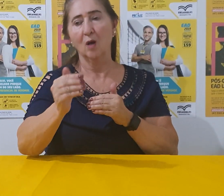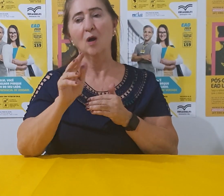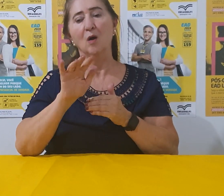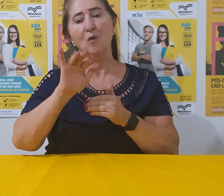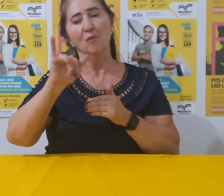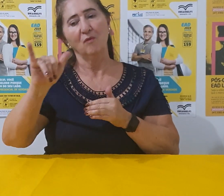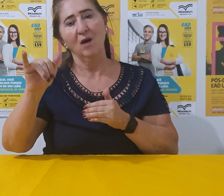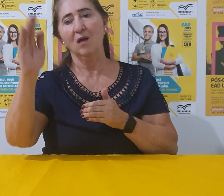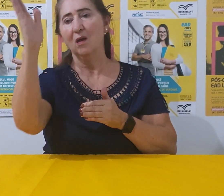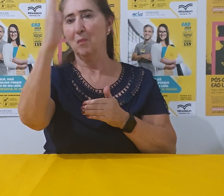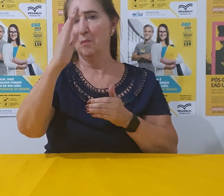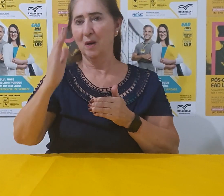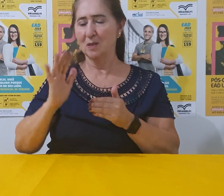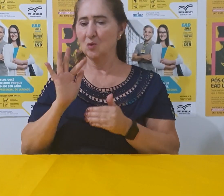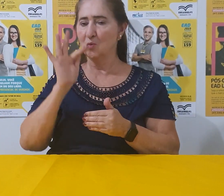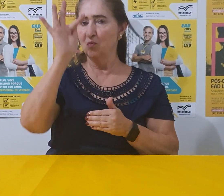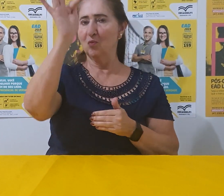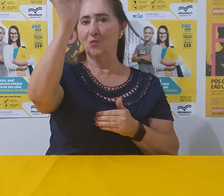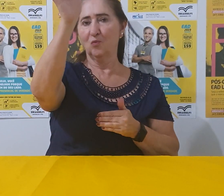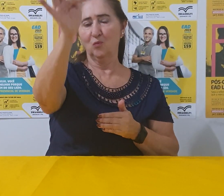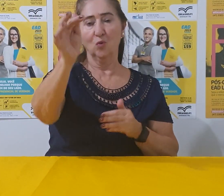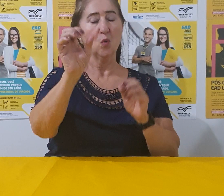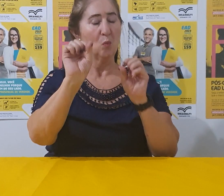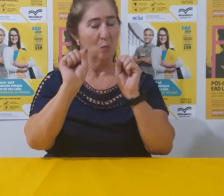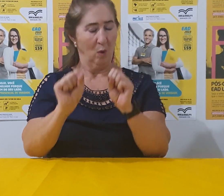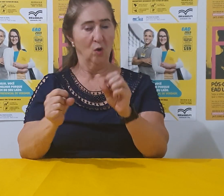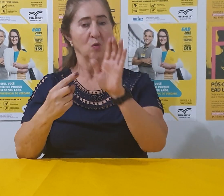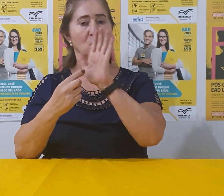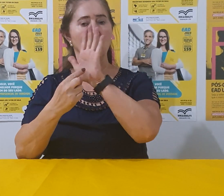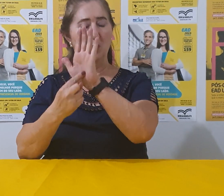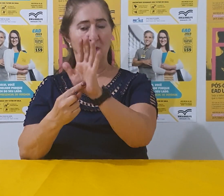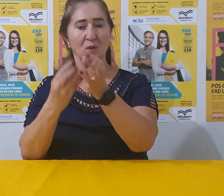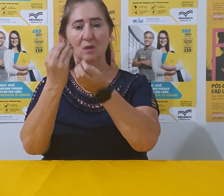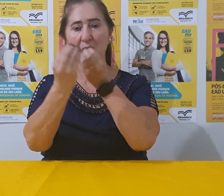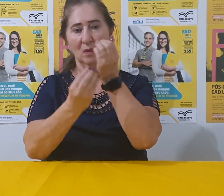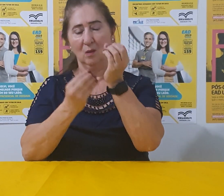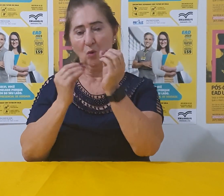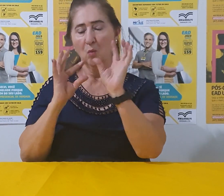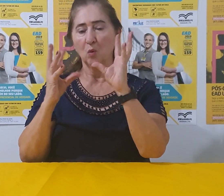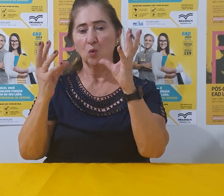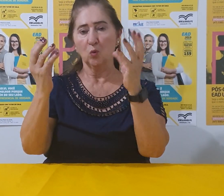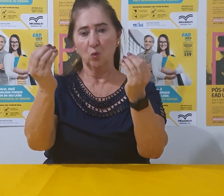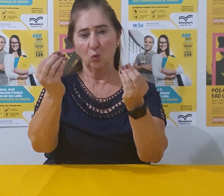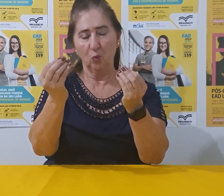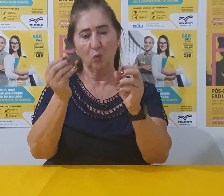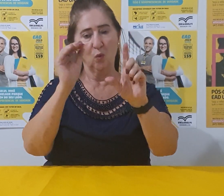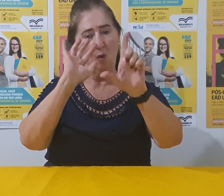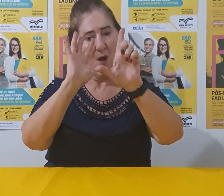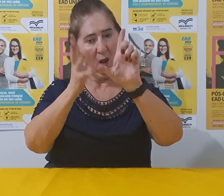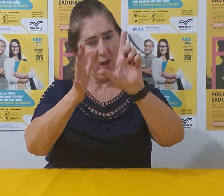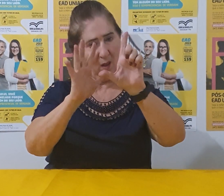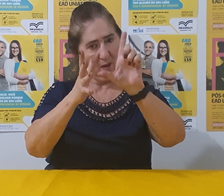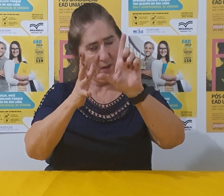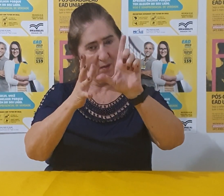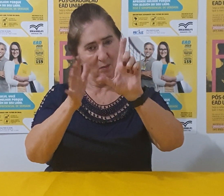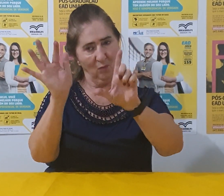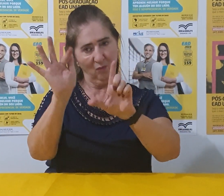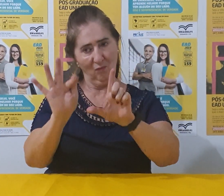Brasil. Podemos apontar também as ofertas de graduação em letras libras, a difusão